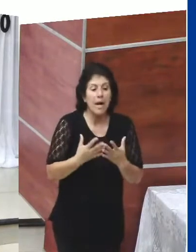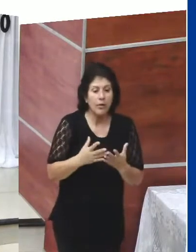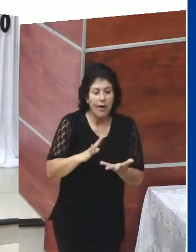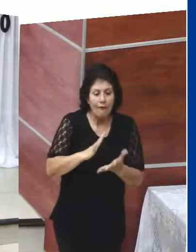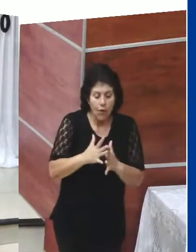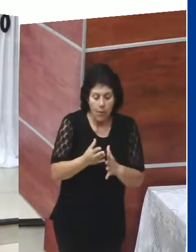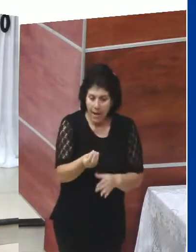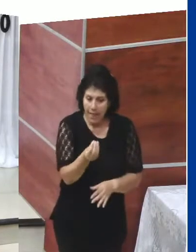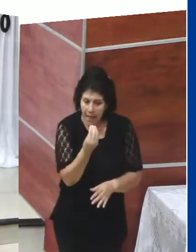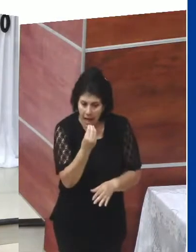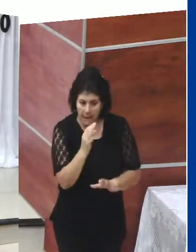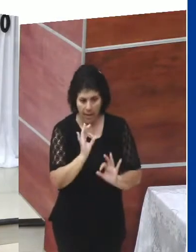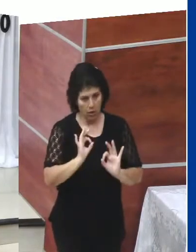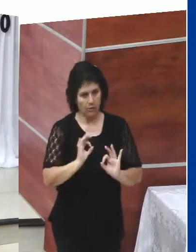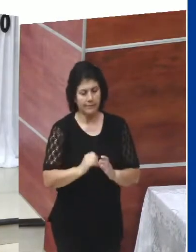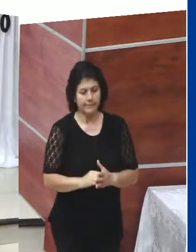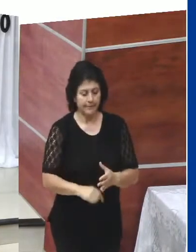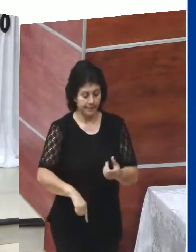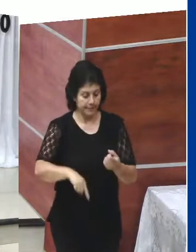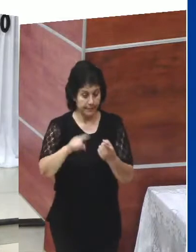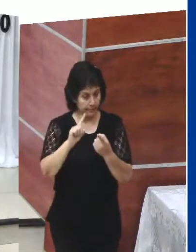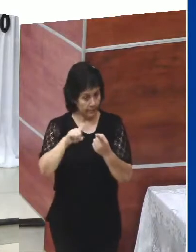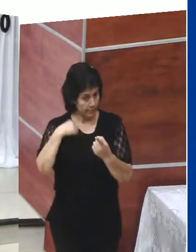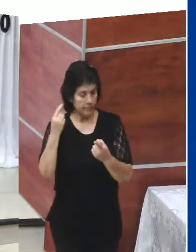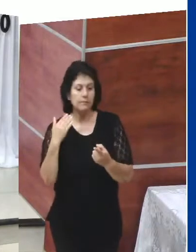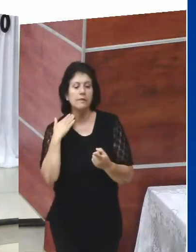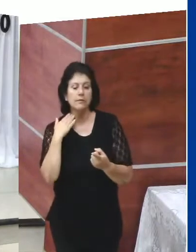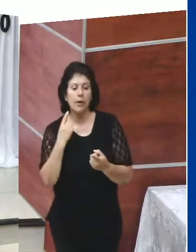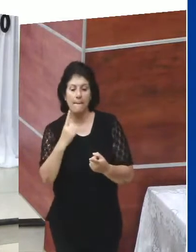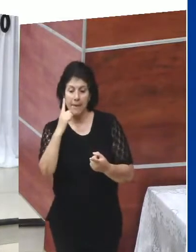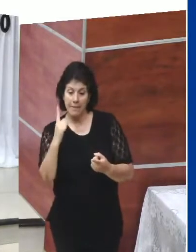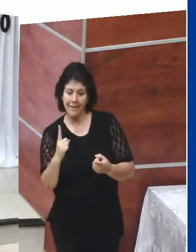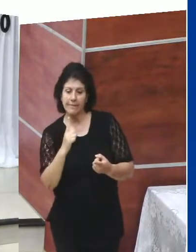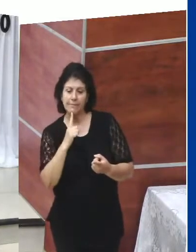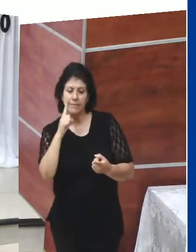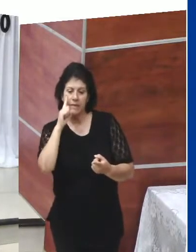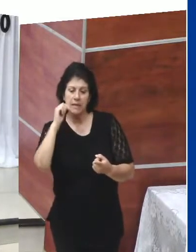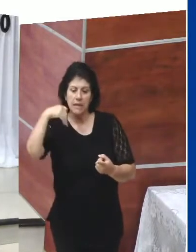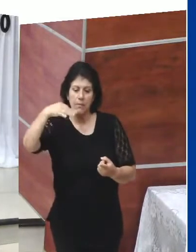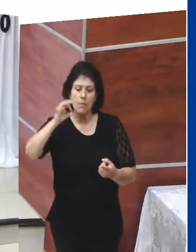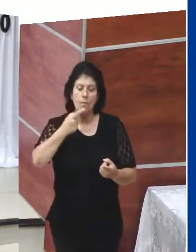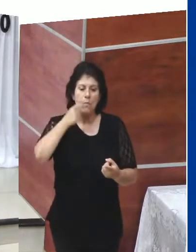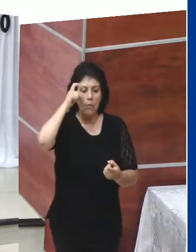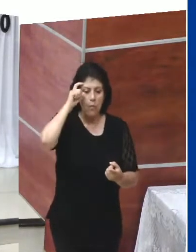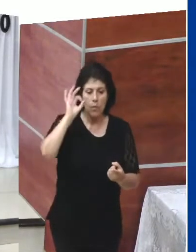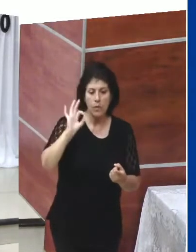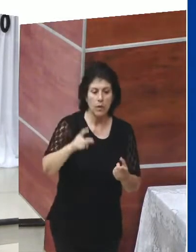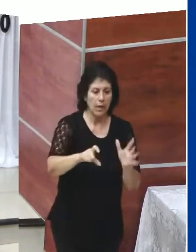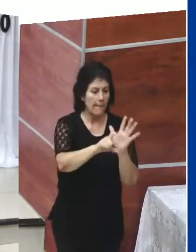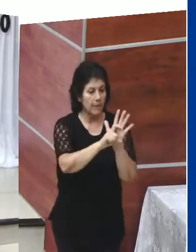alimentarse. 1 Timoteo 4:13. Si usted me acompaña, el apóstol Pablo también